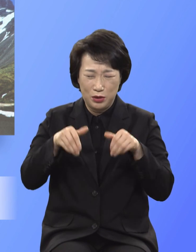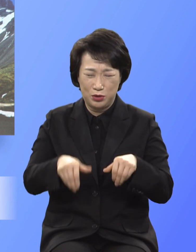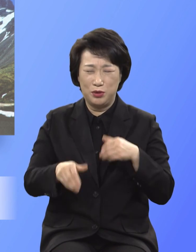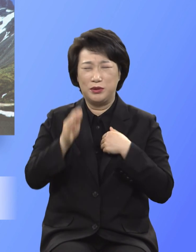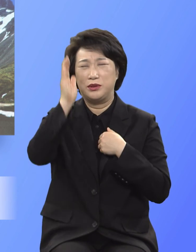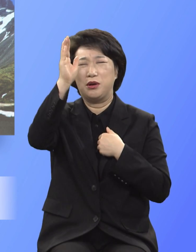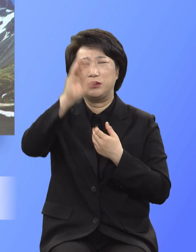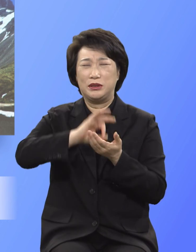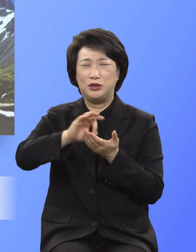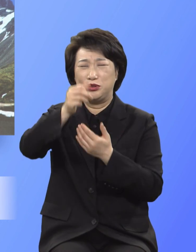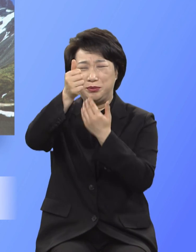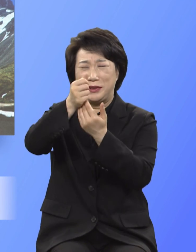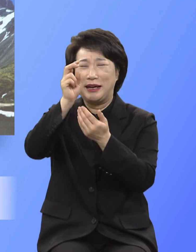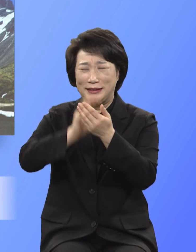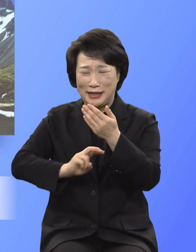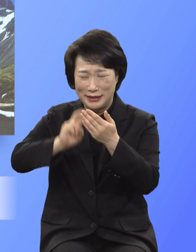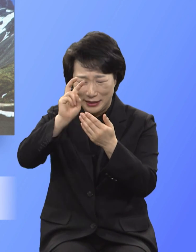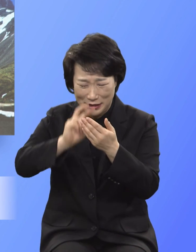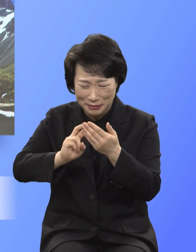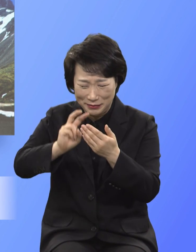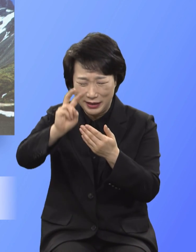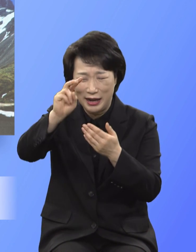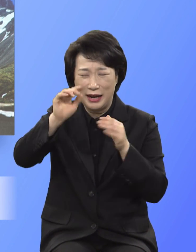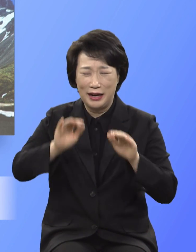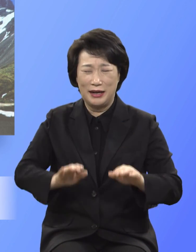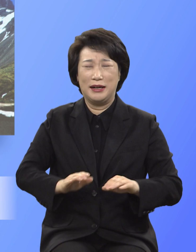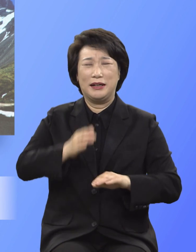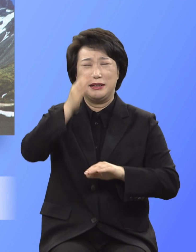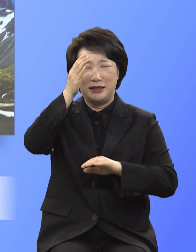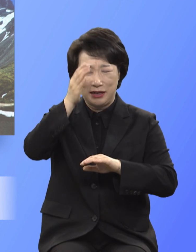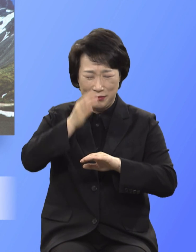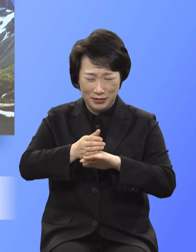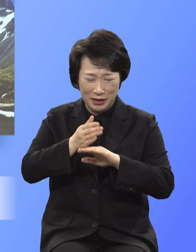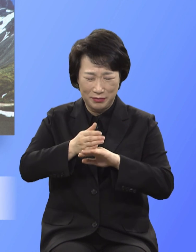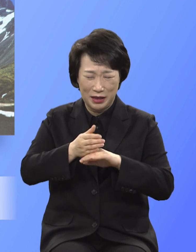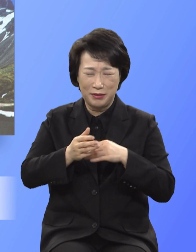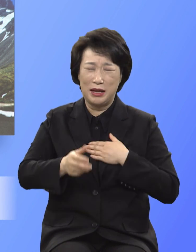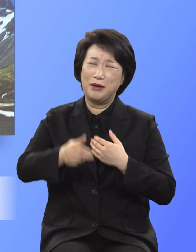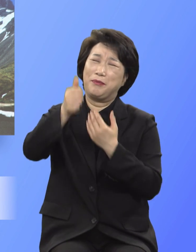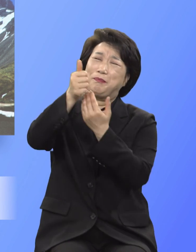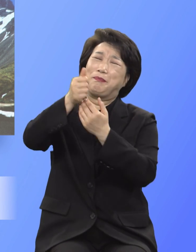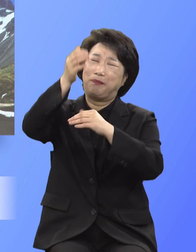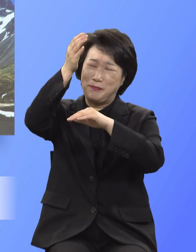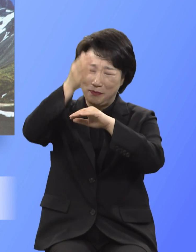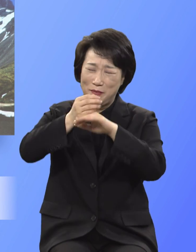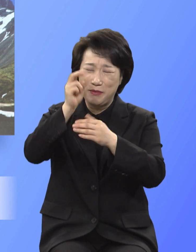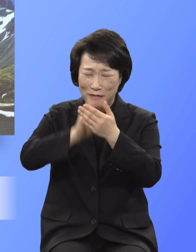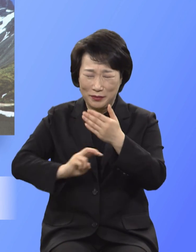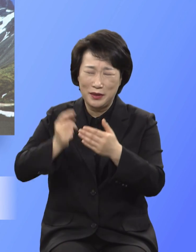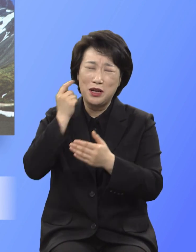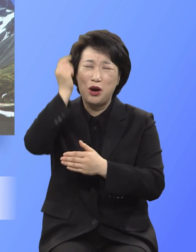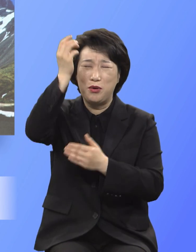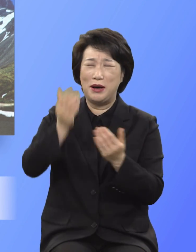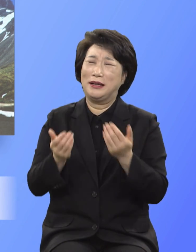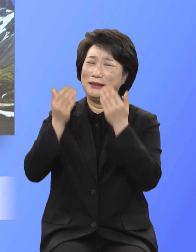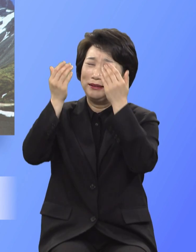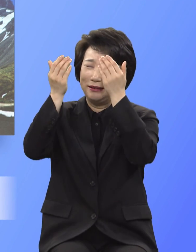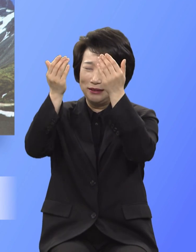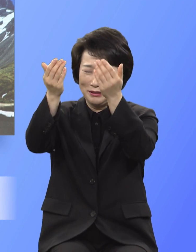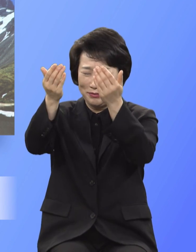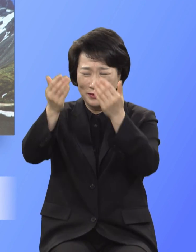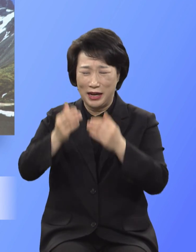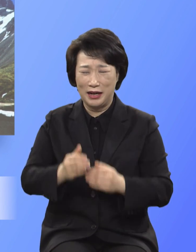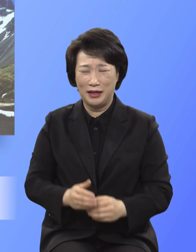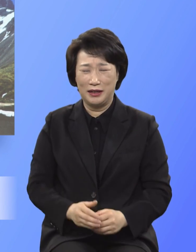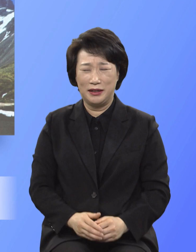종을 써주신 주님을 찬양합니다. 나의 주님께 감사와 찬양과 영광을